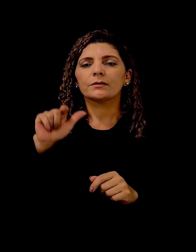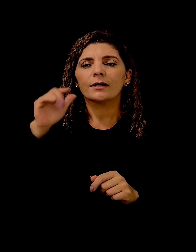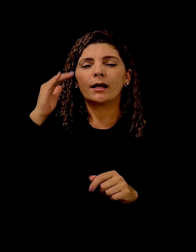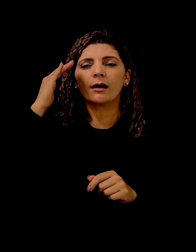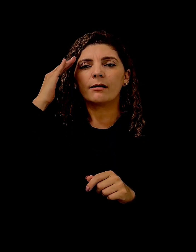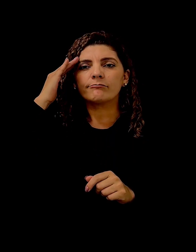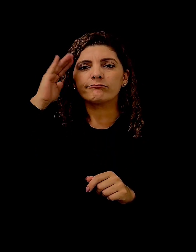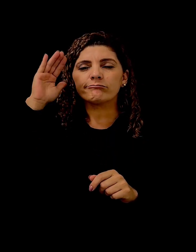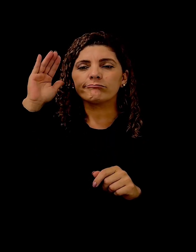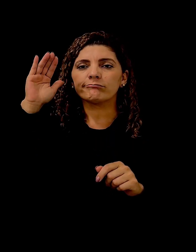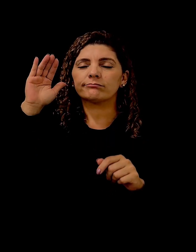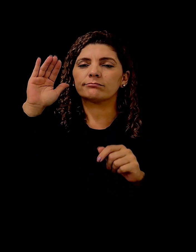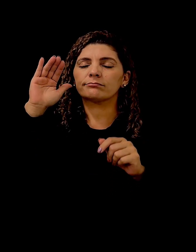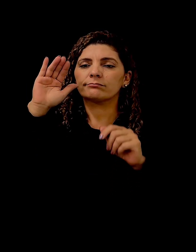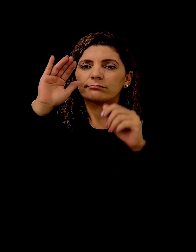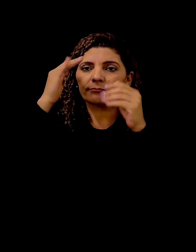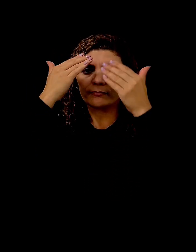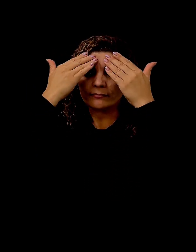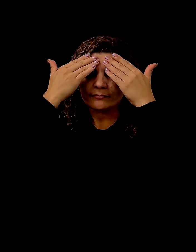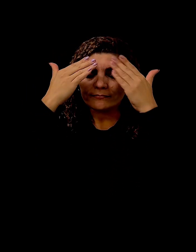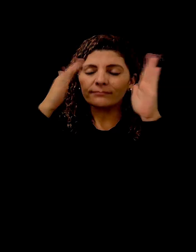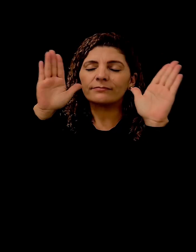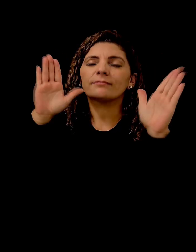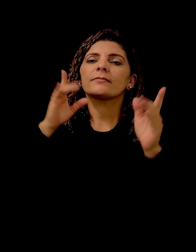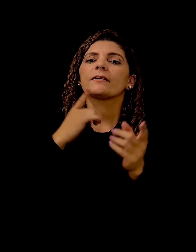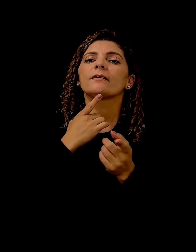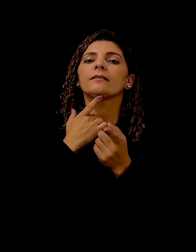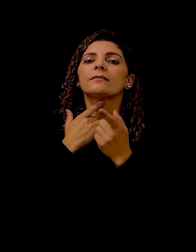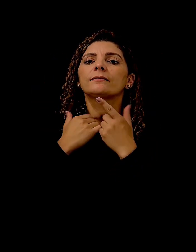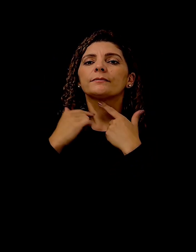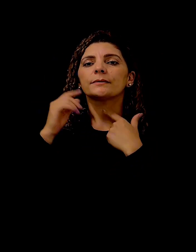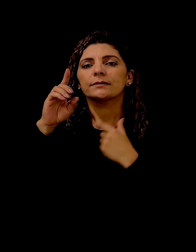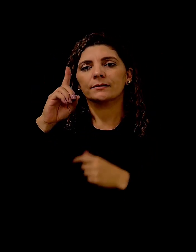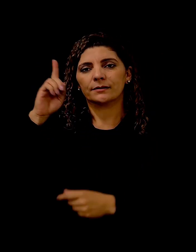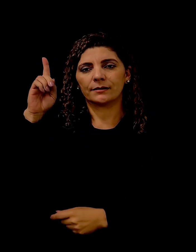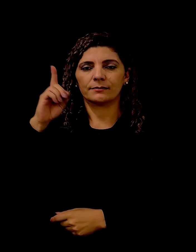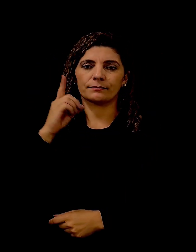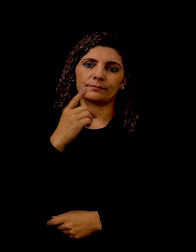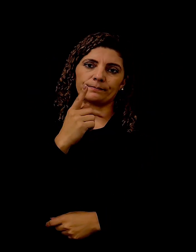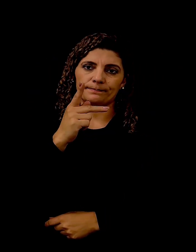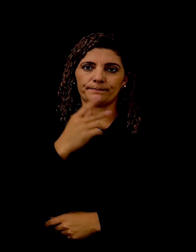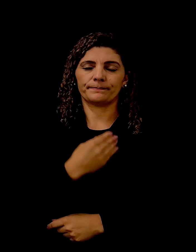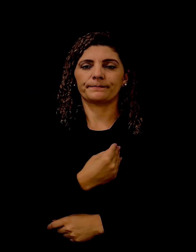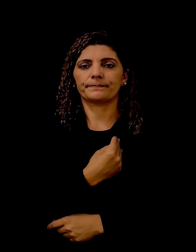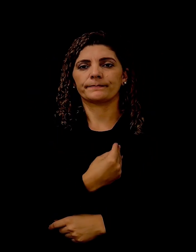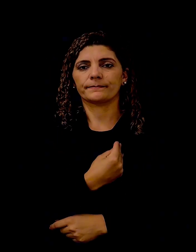vontade dele, de Deus, para as suas vidas.